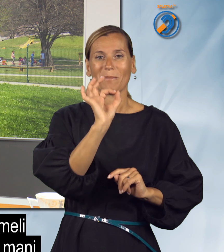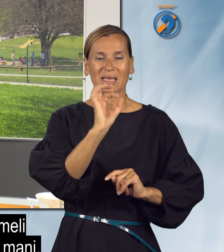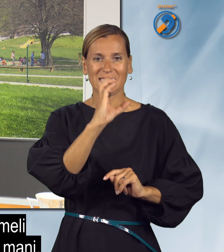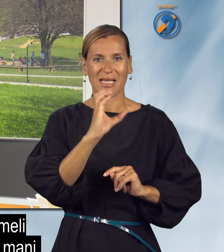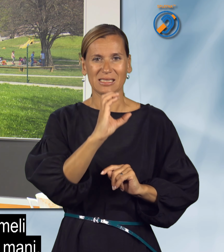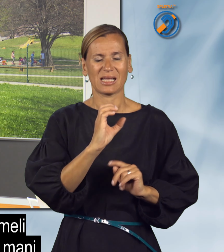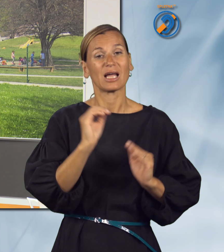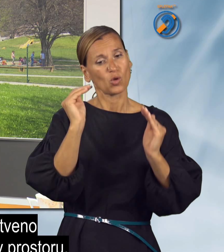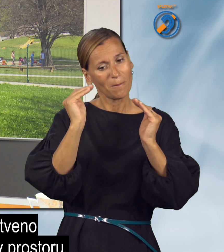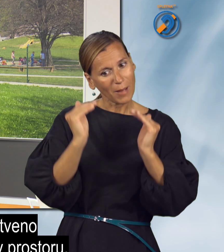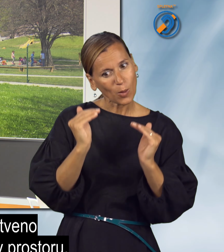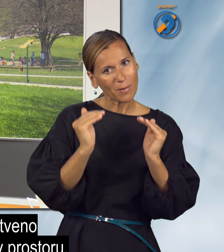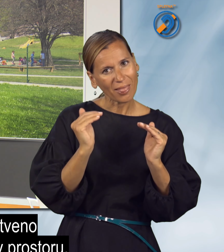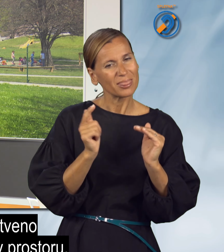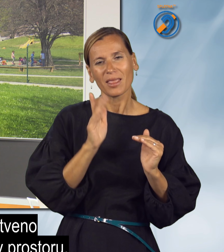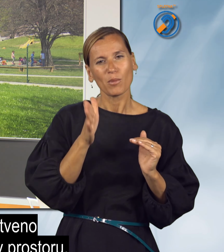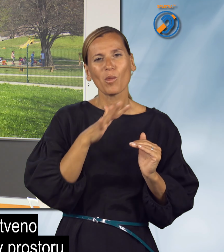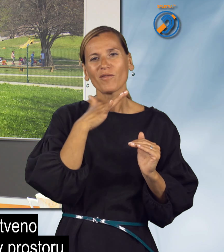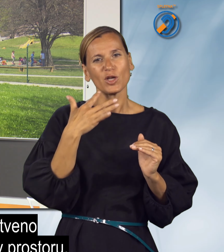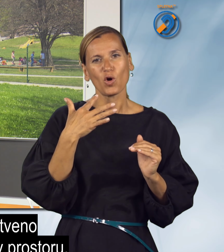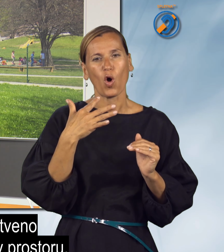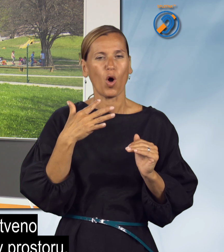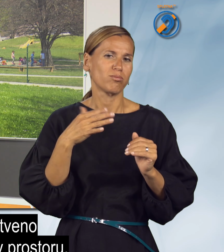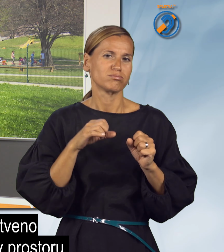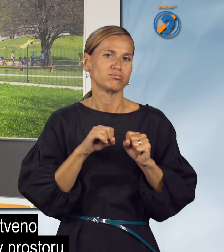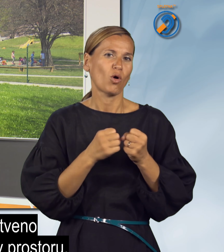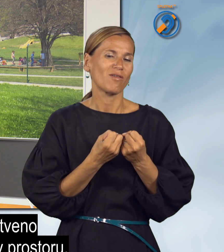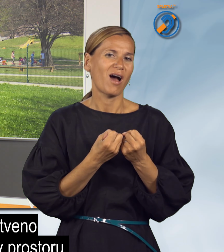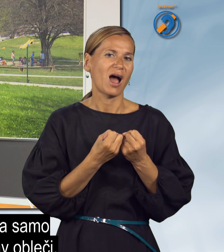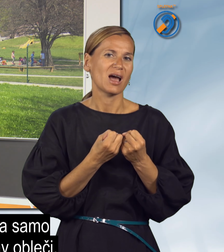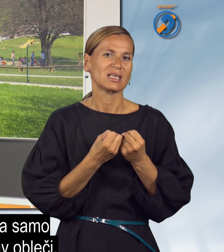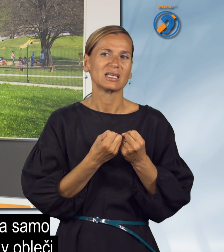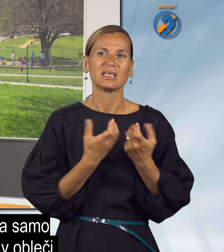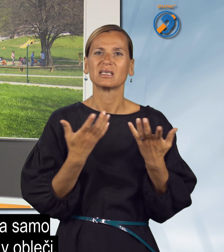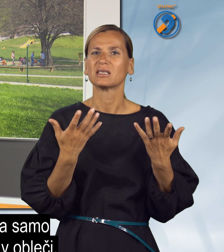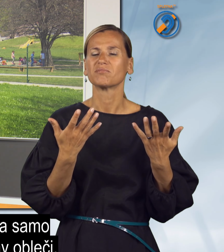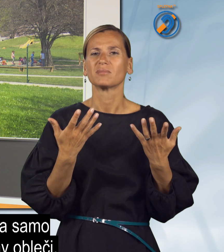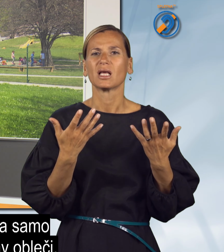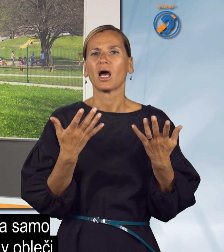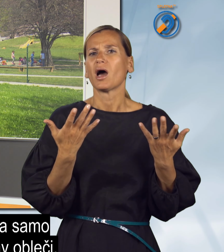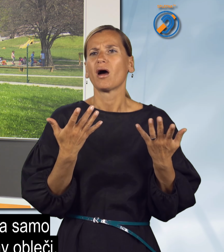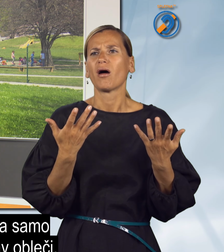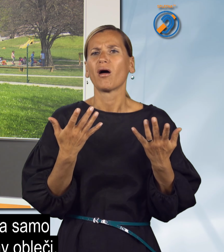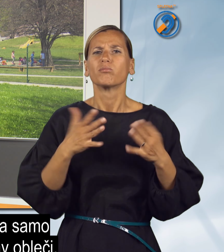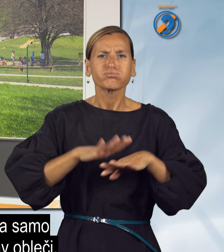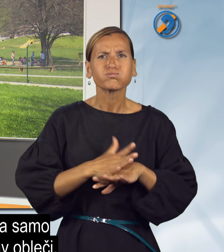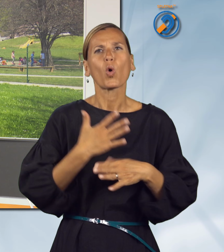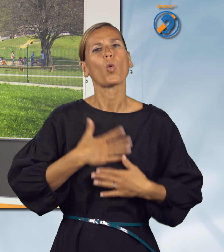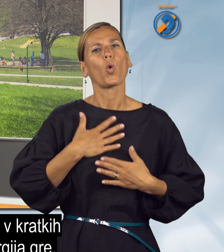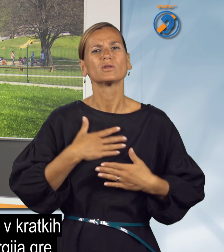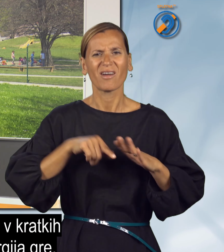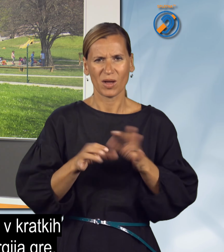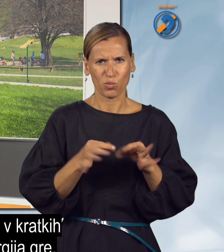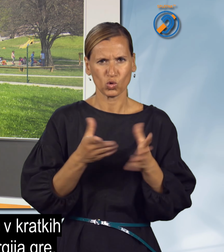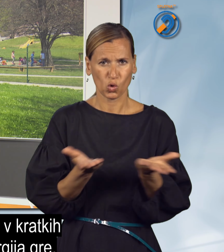znižamo stopinjo 2, ne bomo bistveno pokvarili ugodja v prostoru. Morda bo treba sam en dodatni rokav se obleči, da